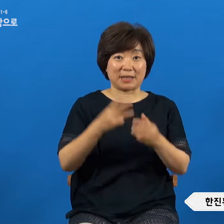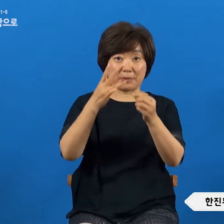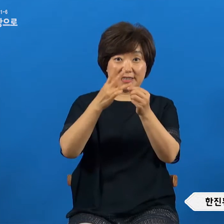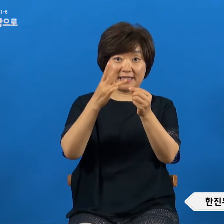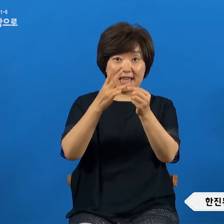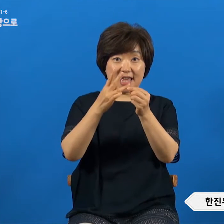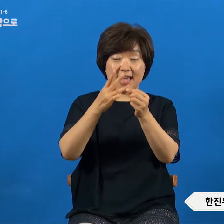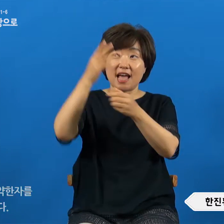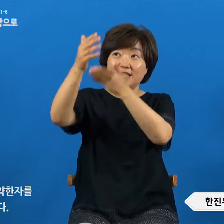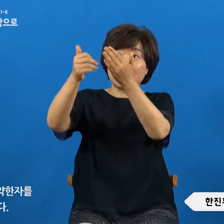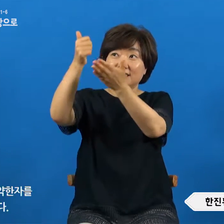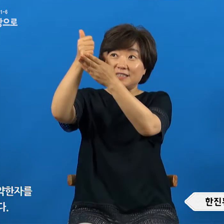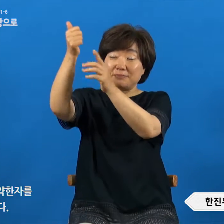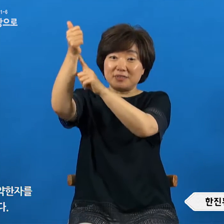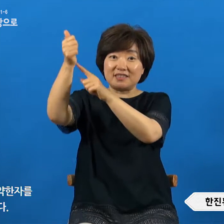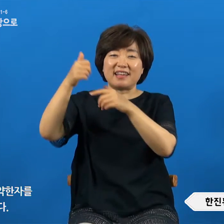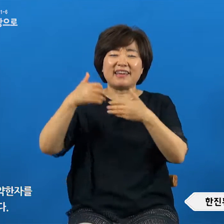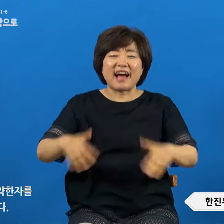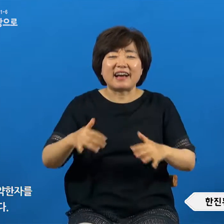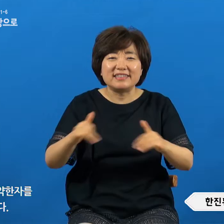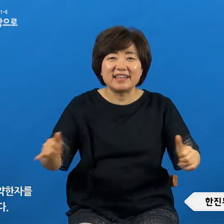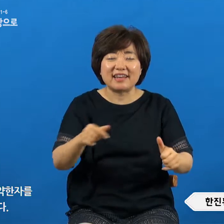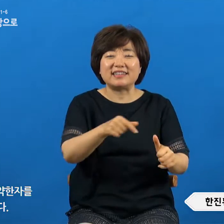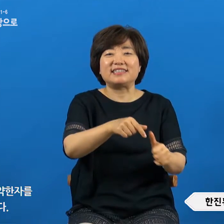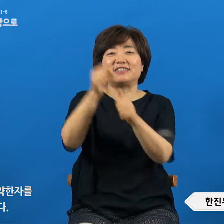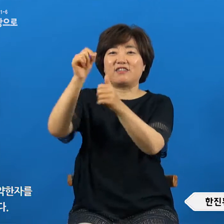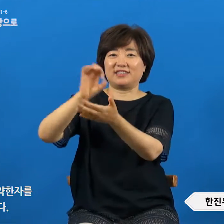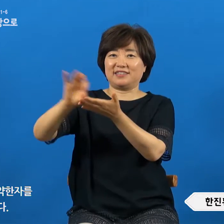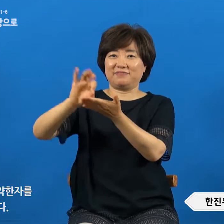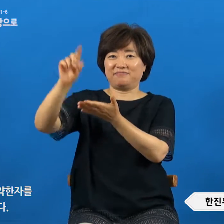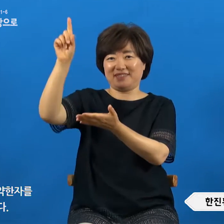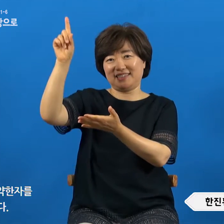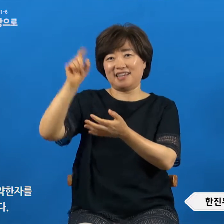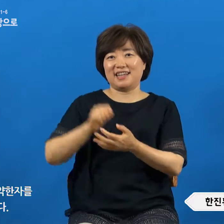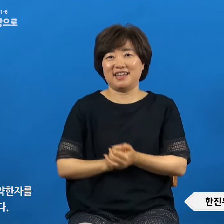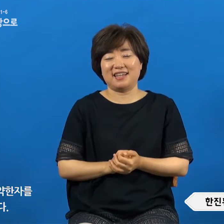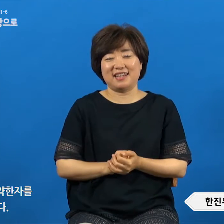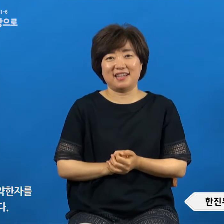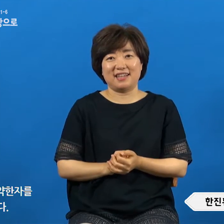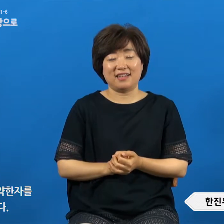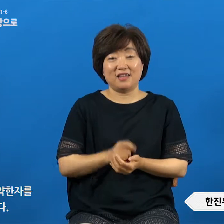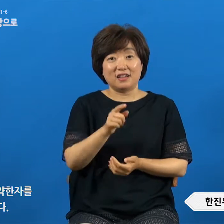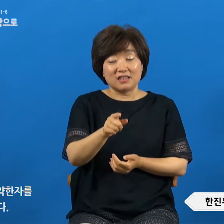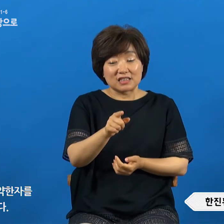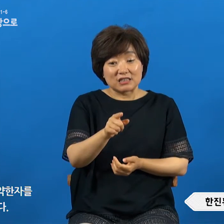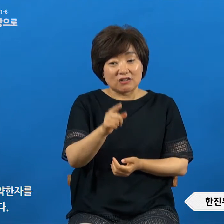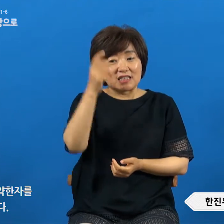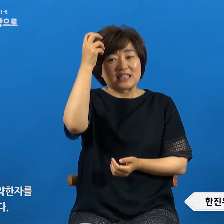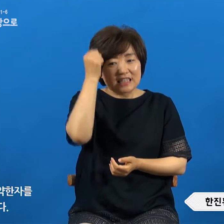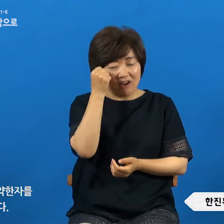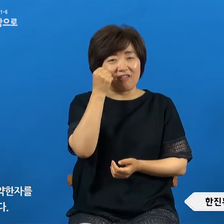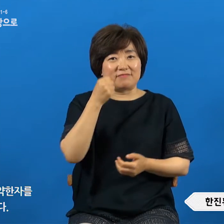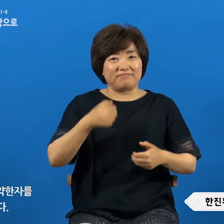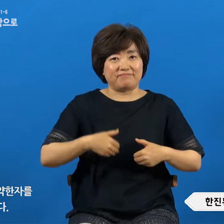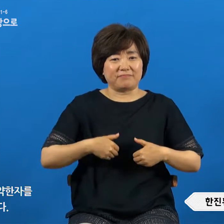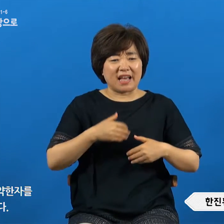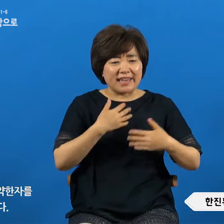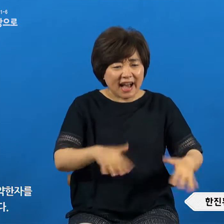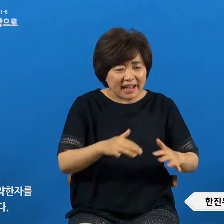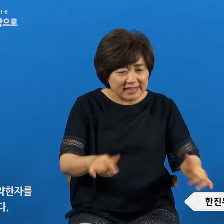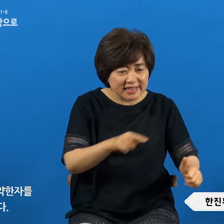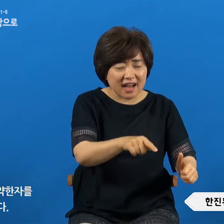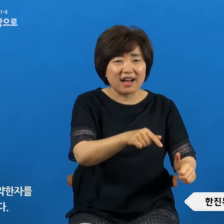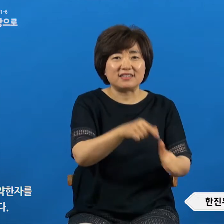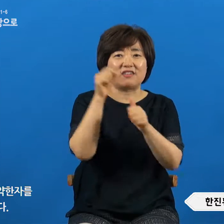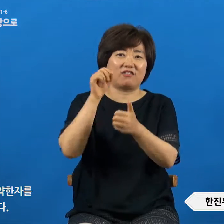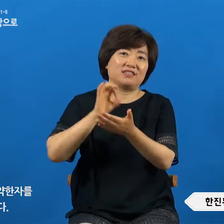세 번째로, 하나님은 약한 자를 들어 쓰신다 하는 사실입니다. 우리가 그 사실을 기억해야 되겠습니다. 약한